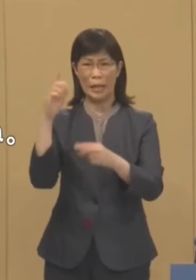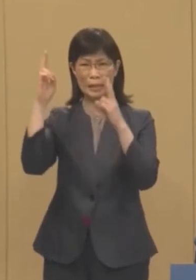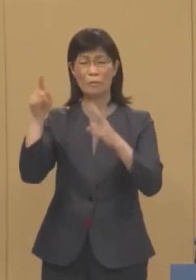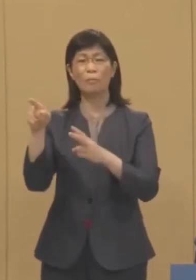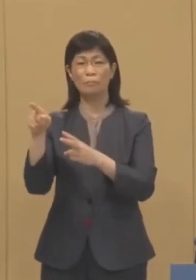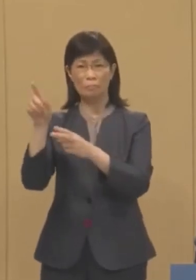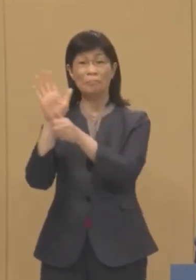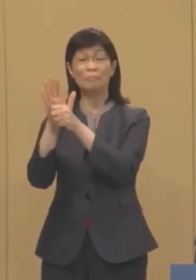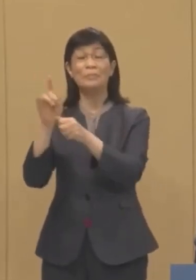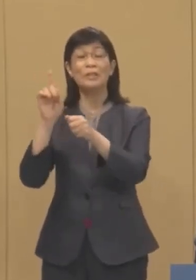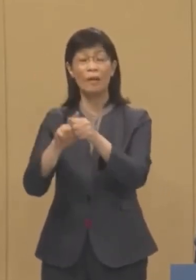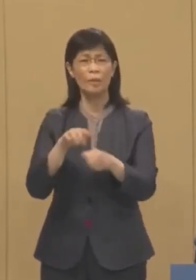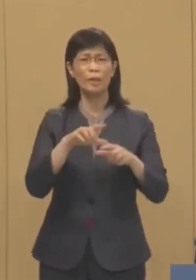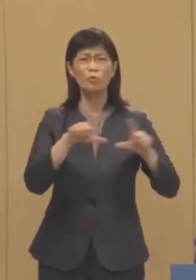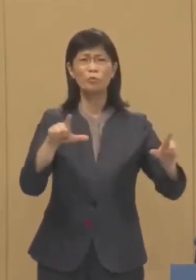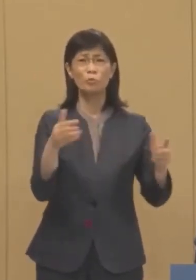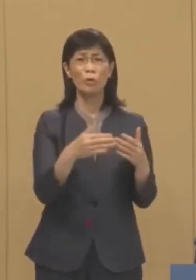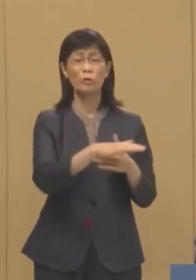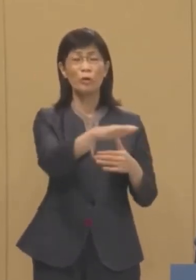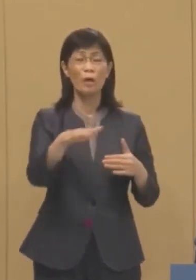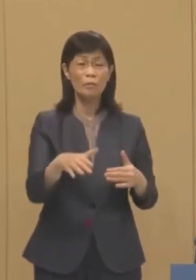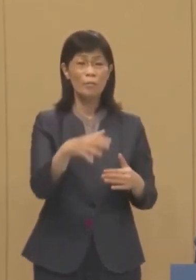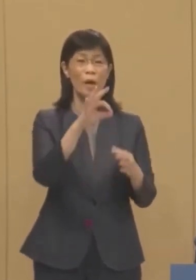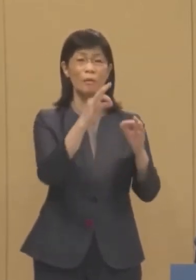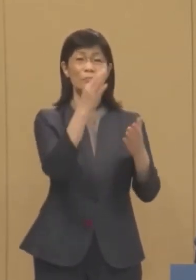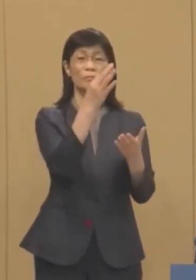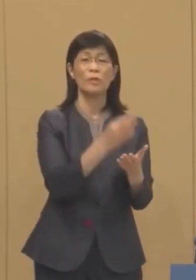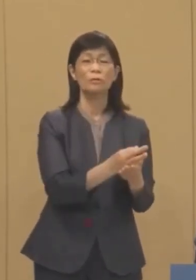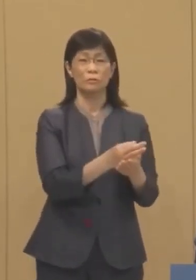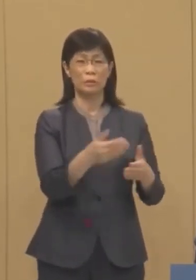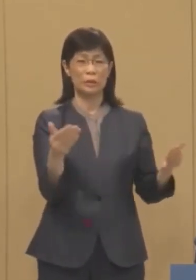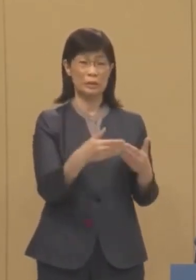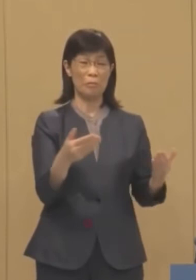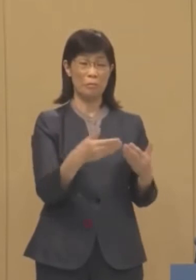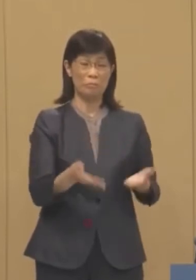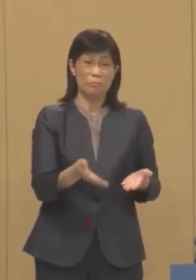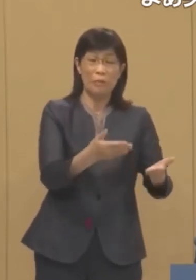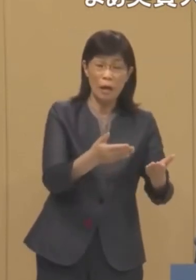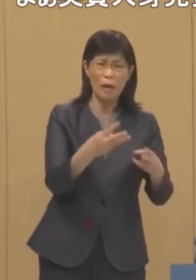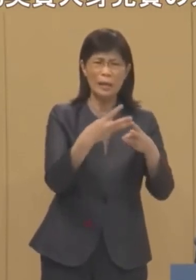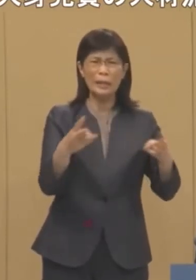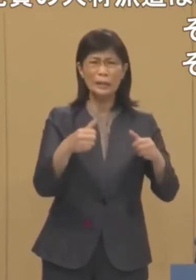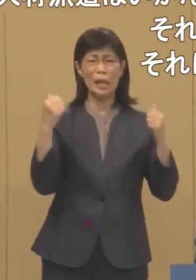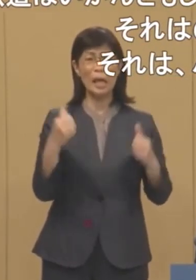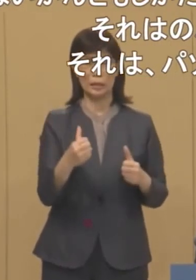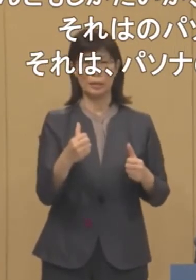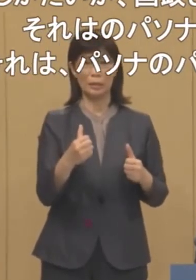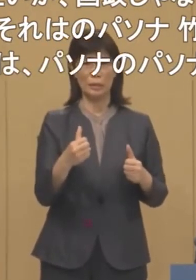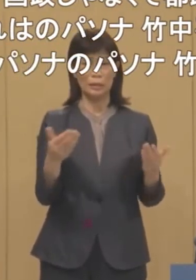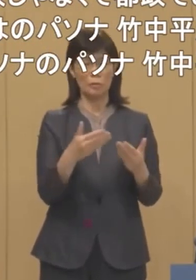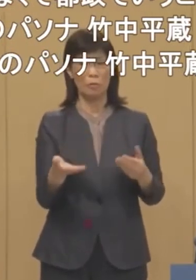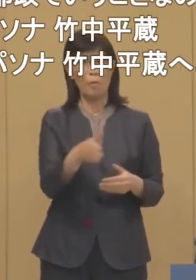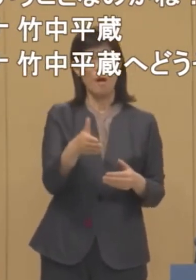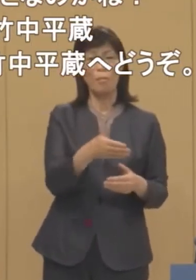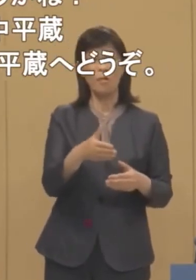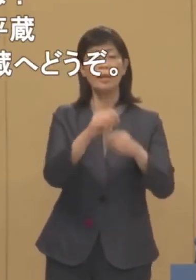ぶっ壊し安い賃金で長時間働かせて非正規労働を拡大させてきた結果私と同世代である